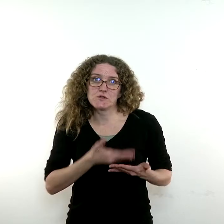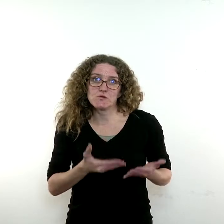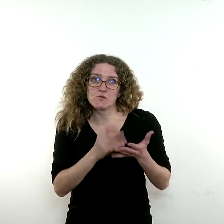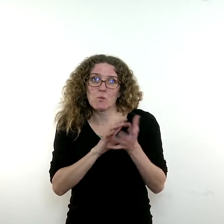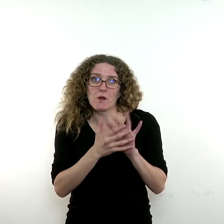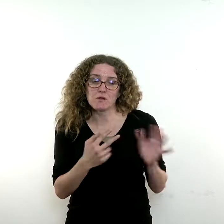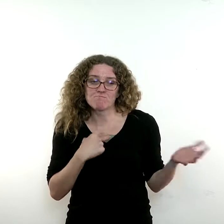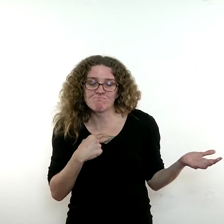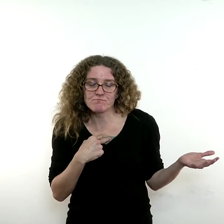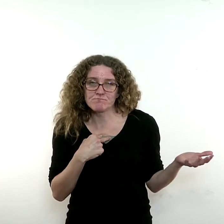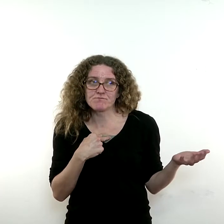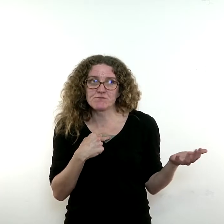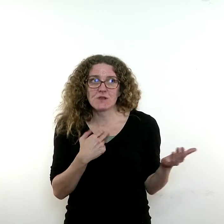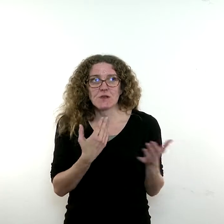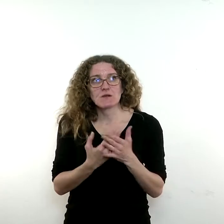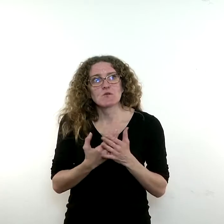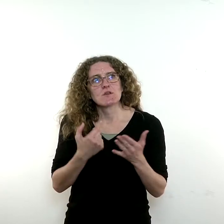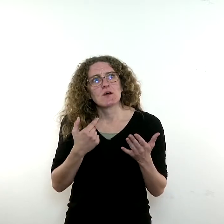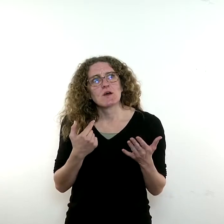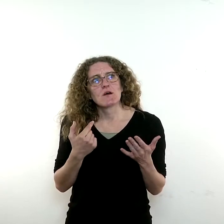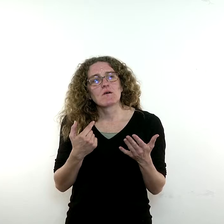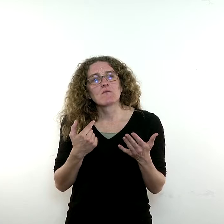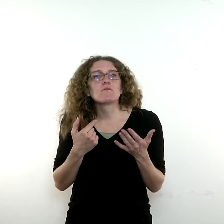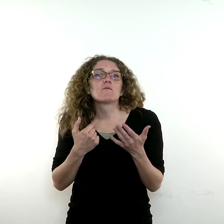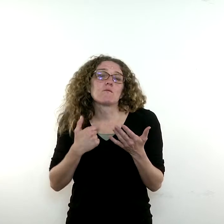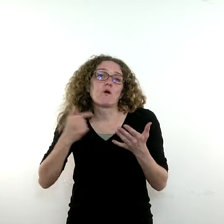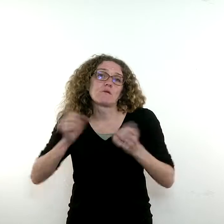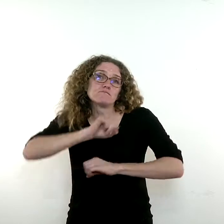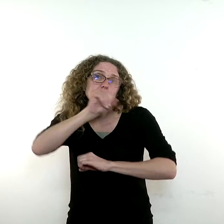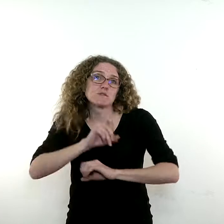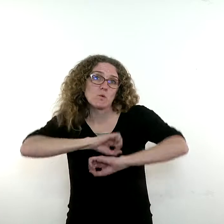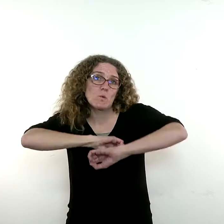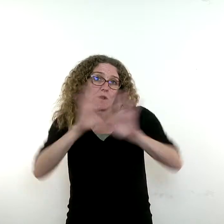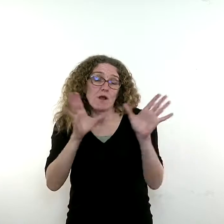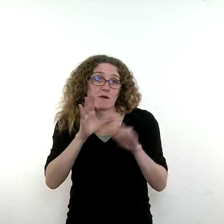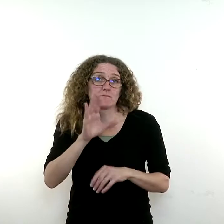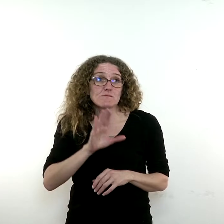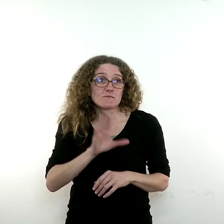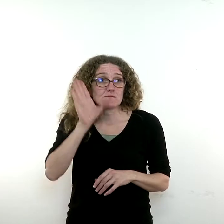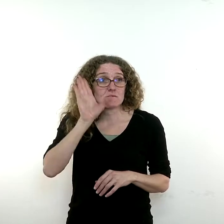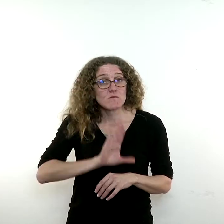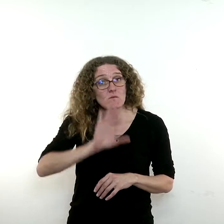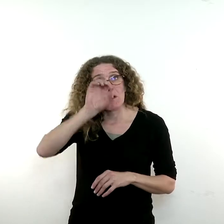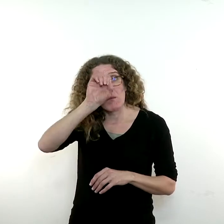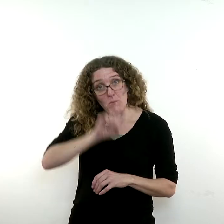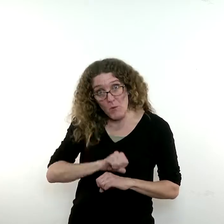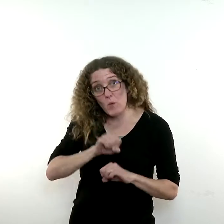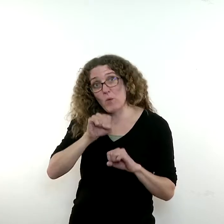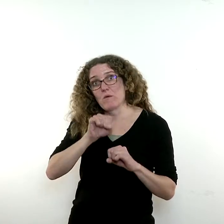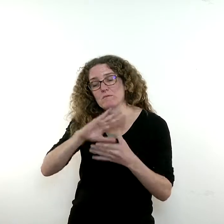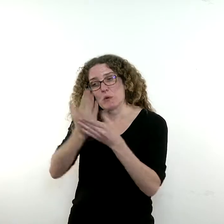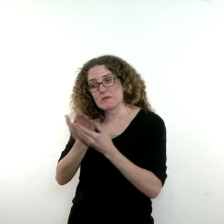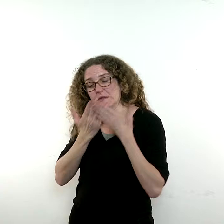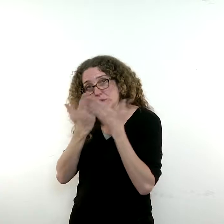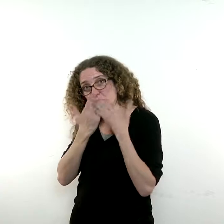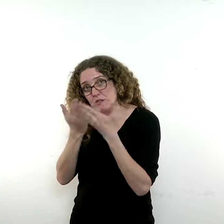de l'intervention, Monsieur le maire, ce soir est très clair. Essayez d'apporter des réponses. Nous mesurons la complexité du dossier. Pas